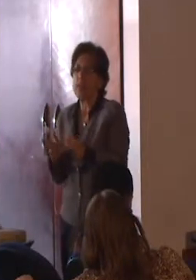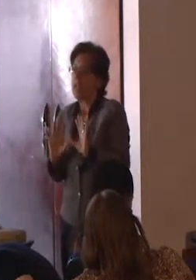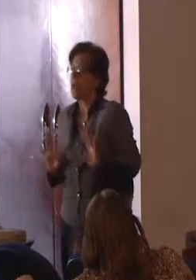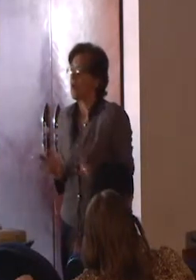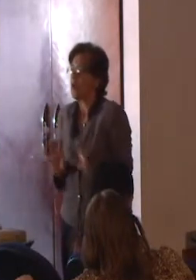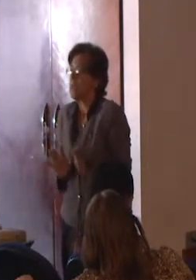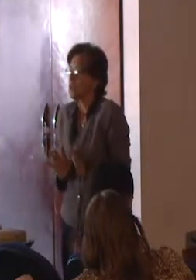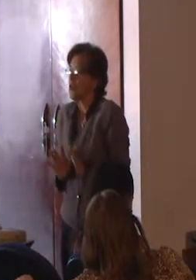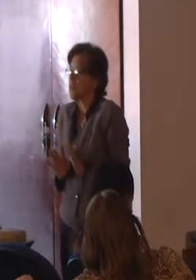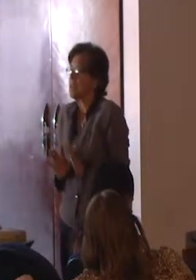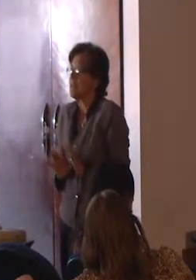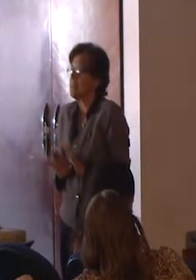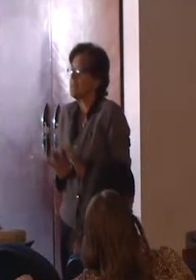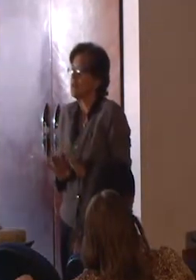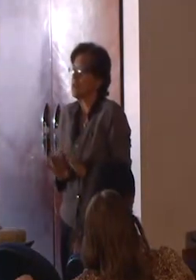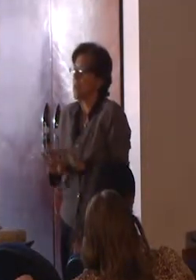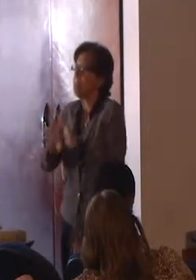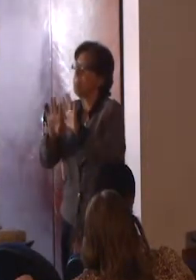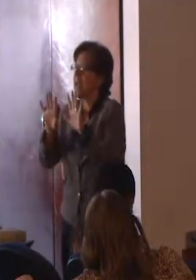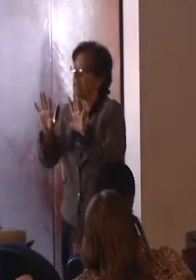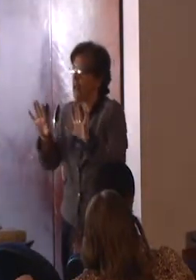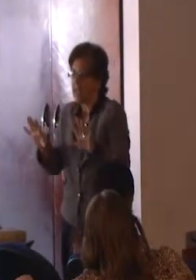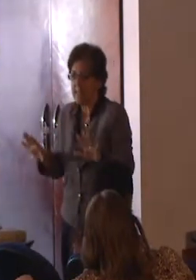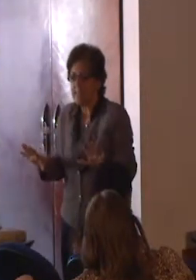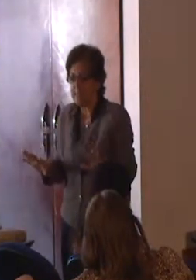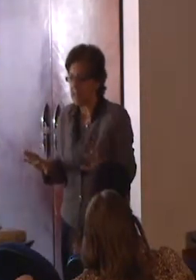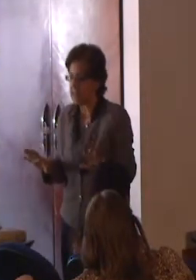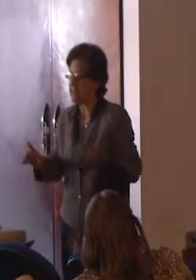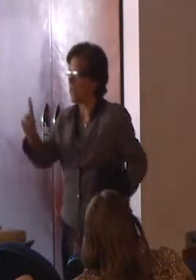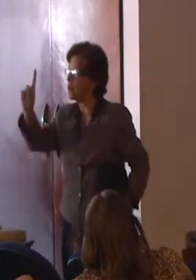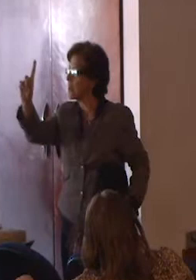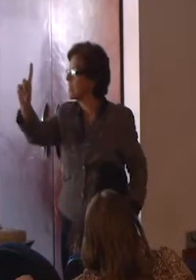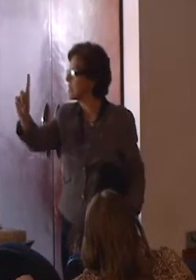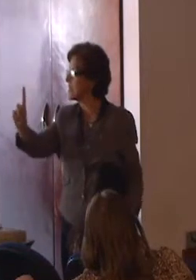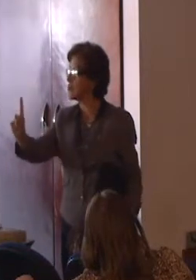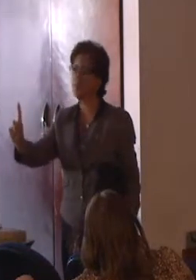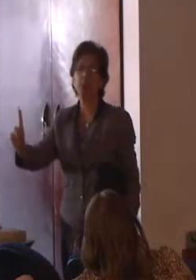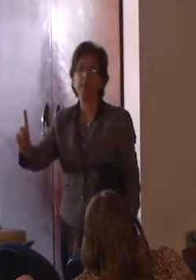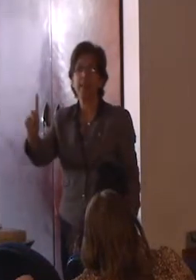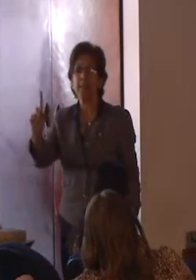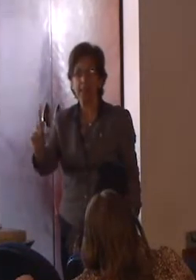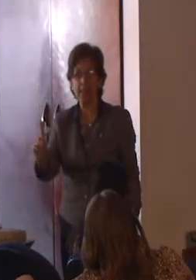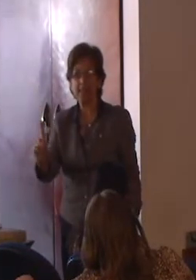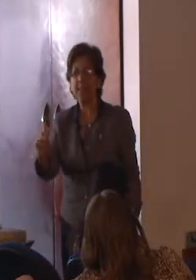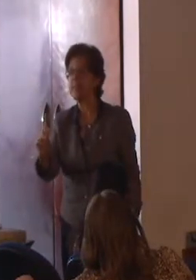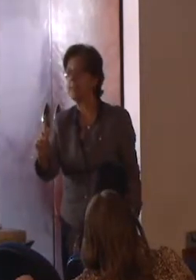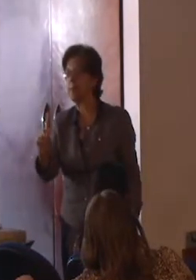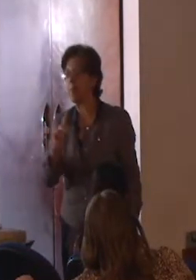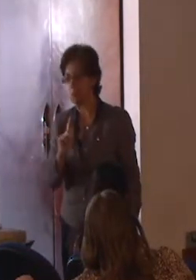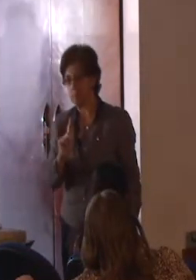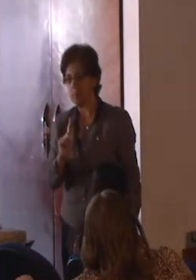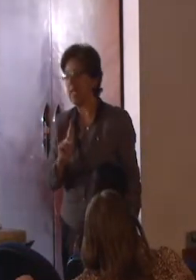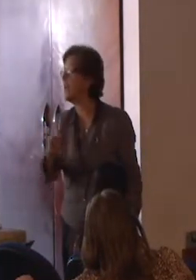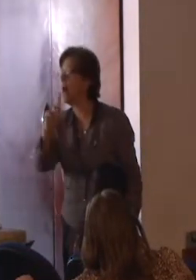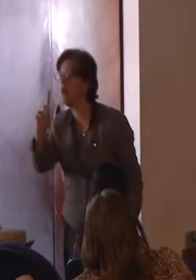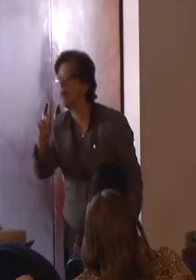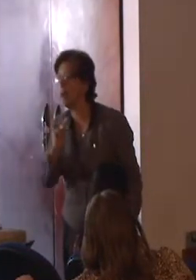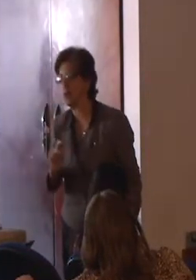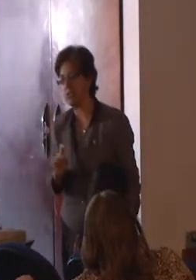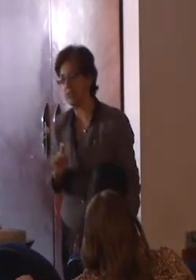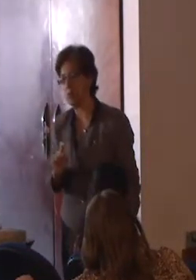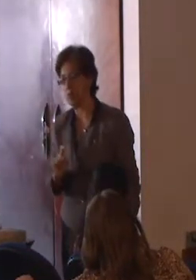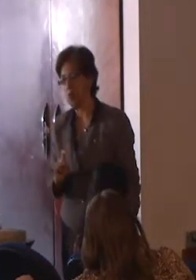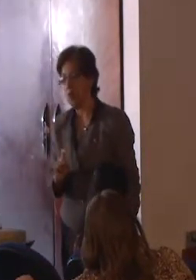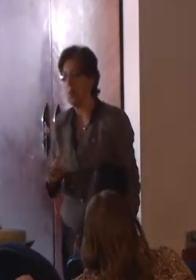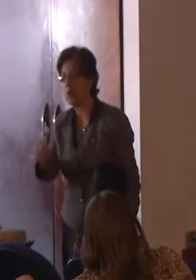inclusiva, de que sea integración, la comunicación aumentativa se usa para todas las edades. Y hay un requisito que es estar